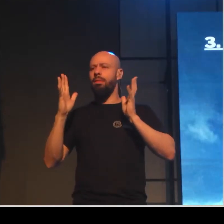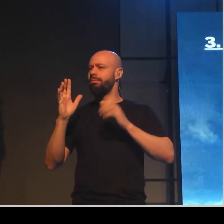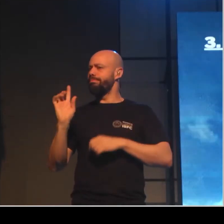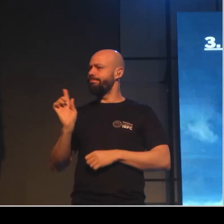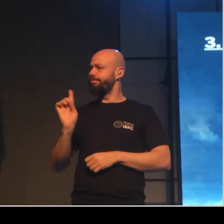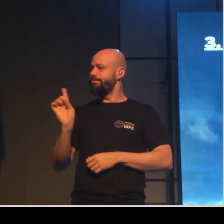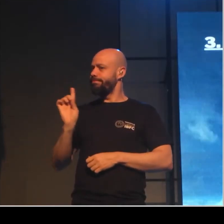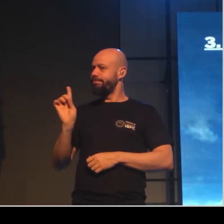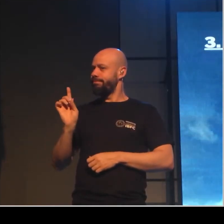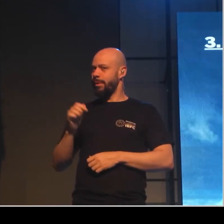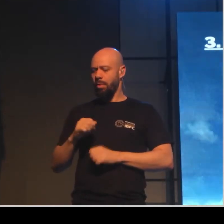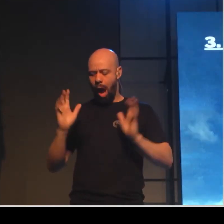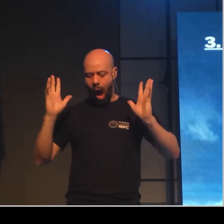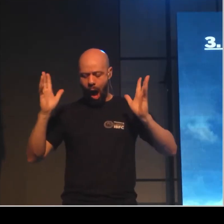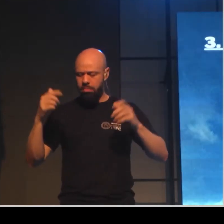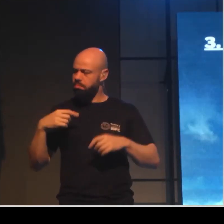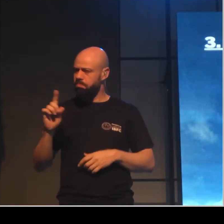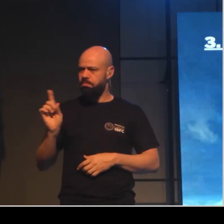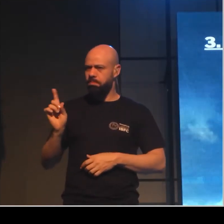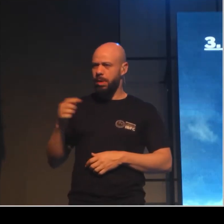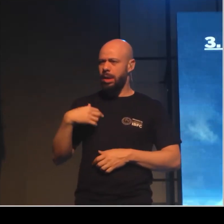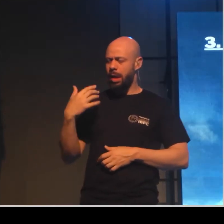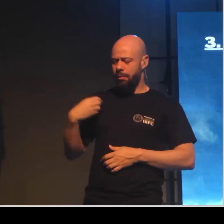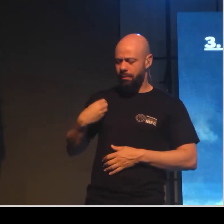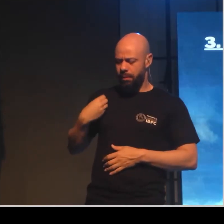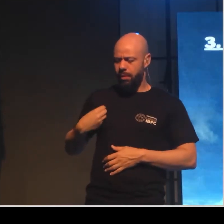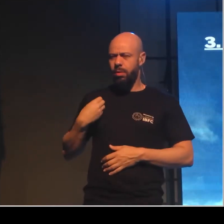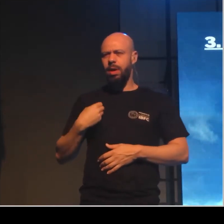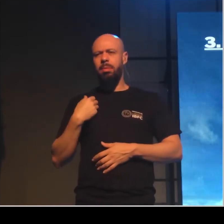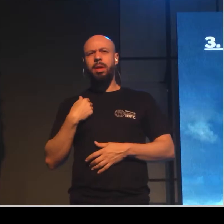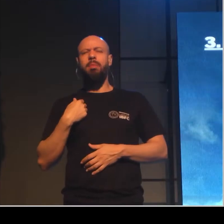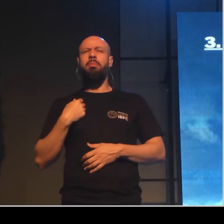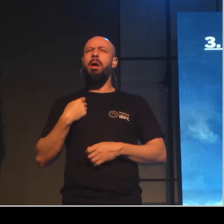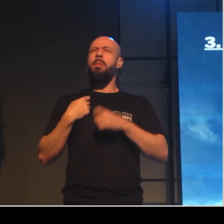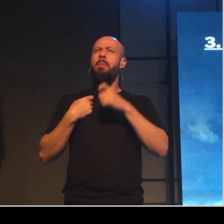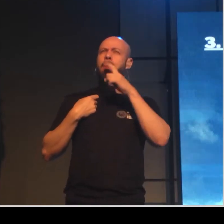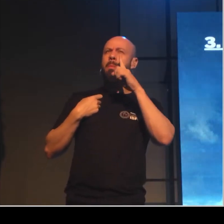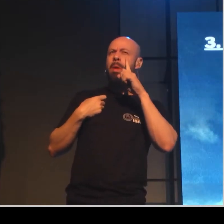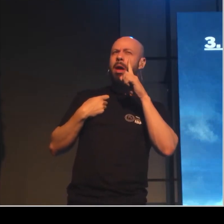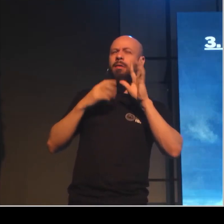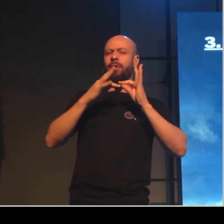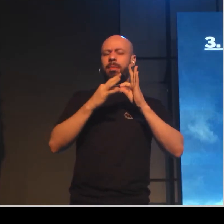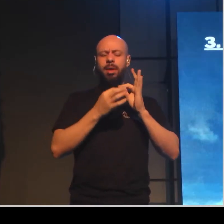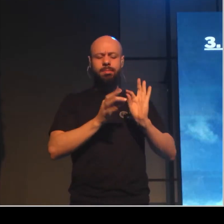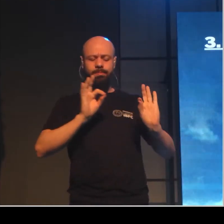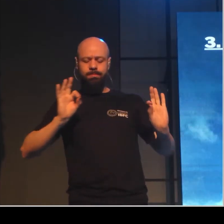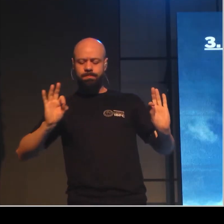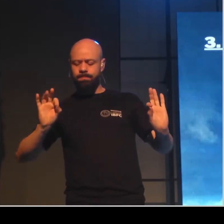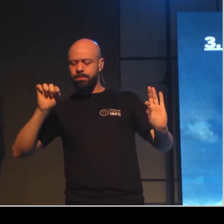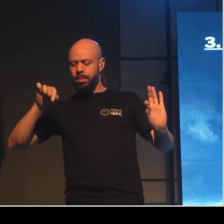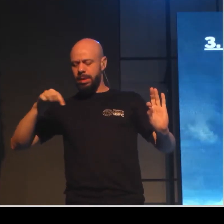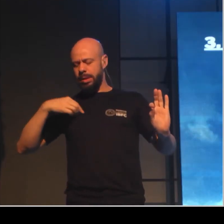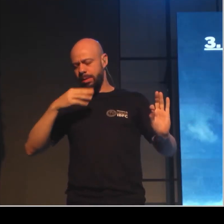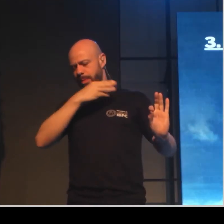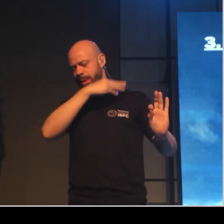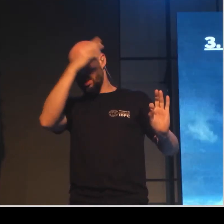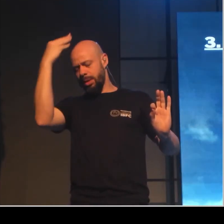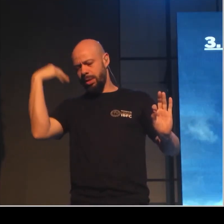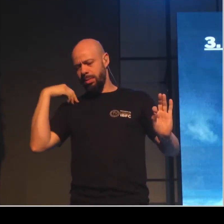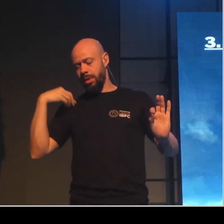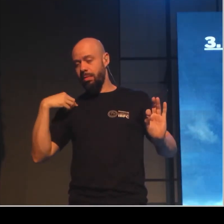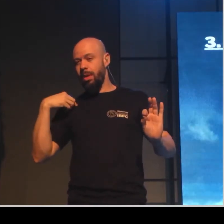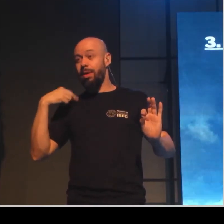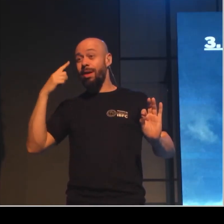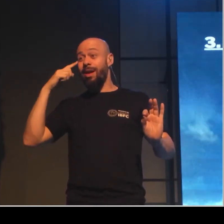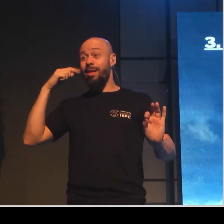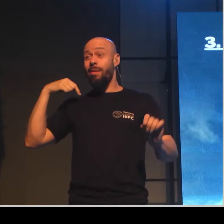Maria não se desesperou. Maria estava longe do papai, da mamãe, da família. Maria estava numa